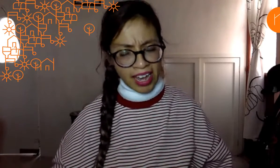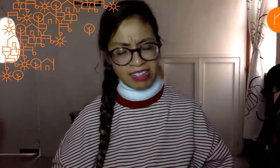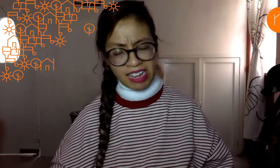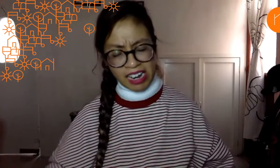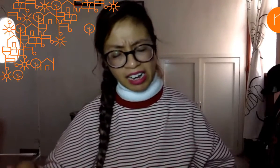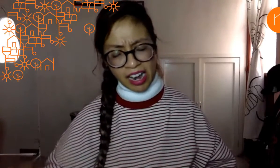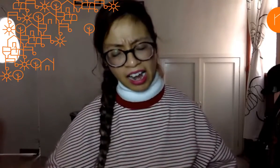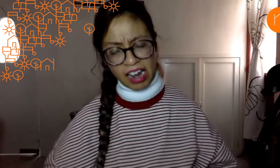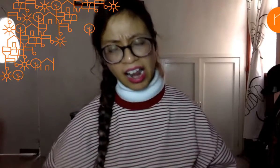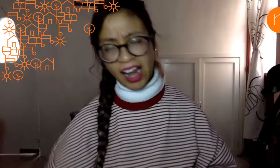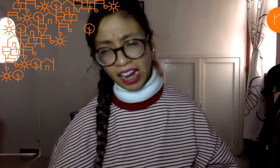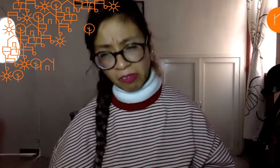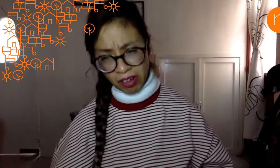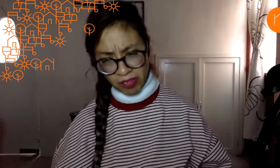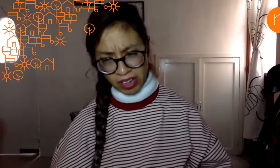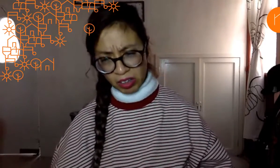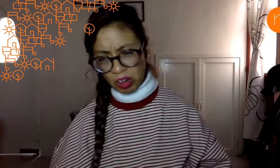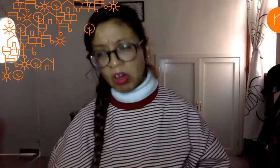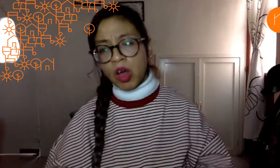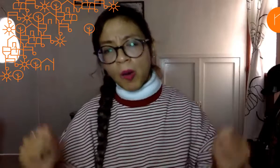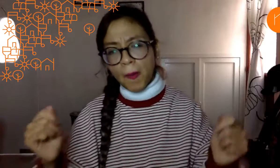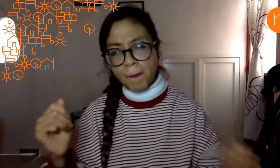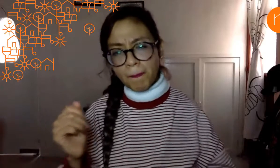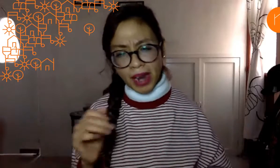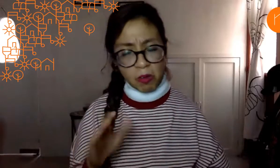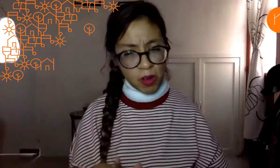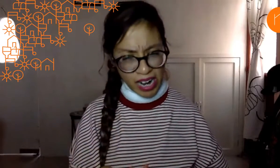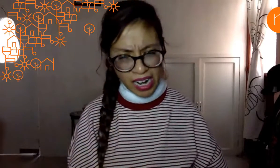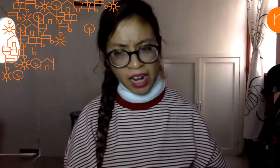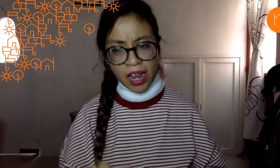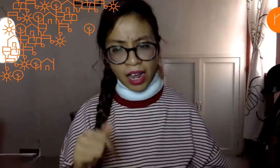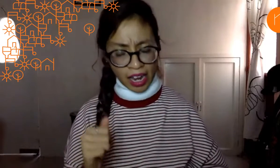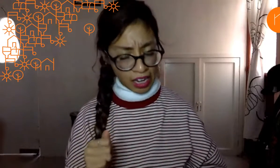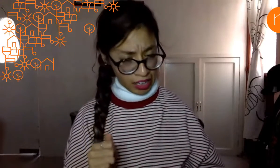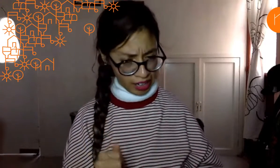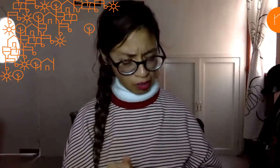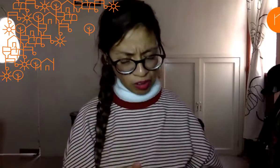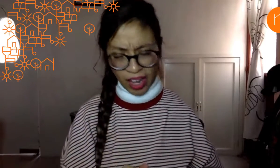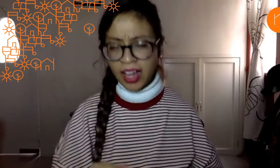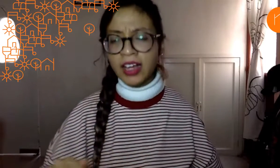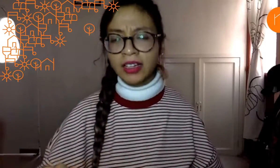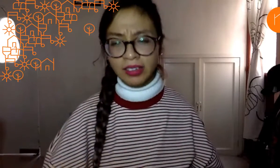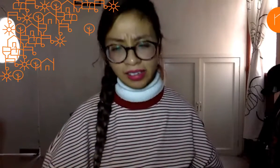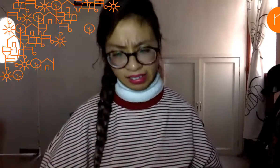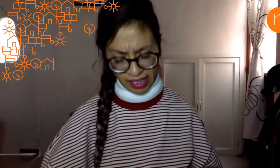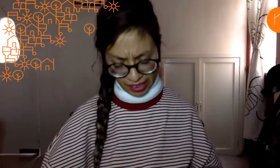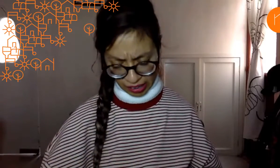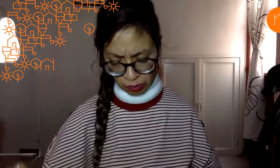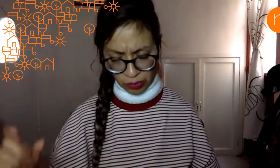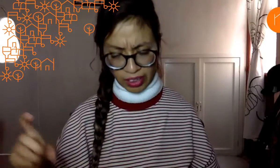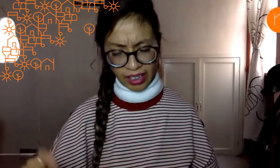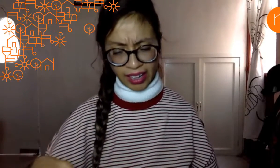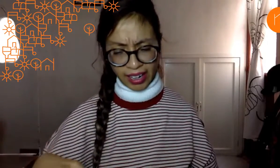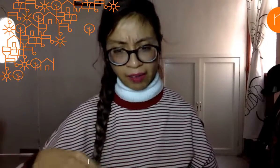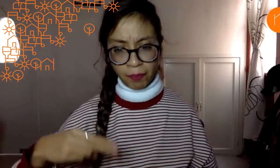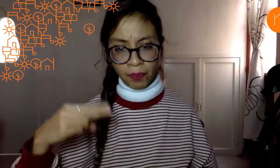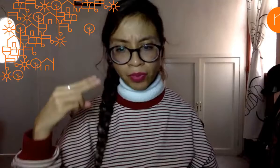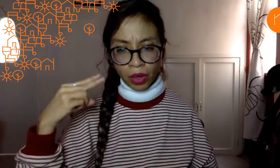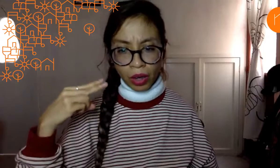Eso es el alfabeto manual en lengua de señas mexicana.